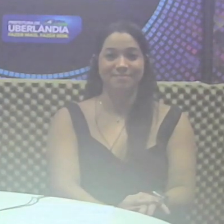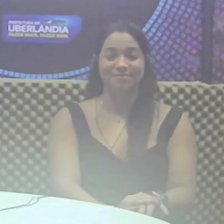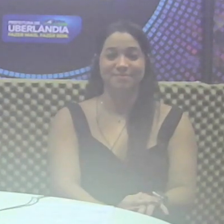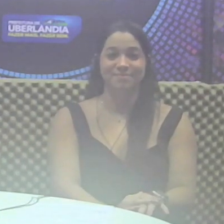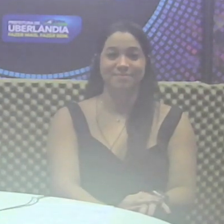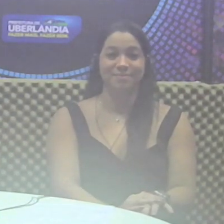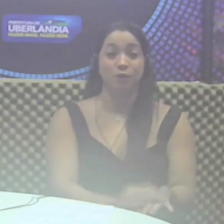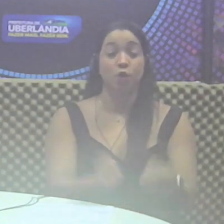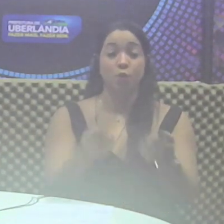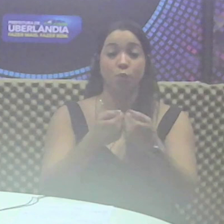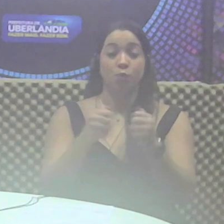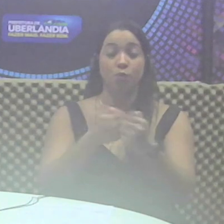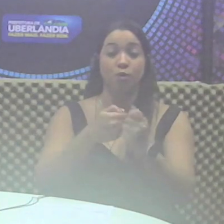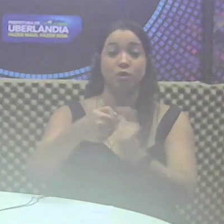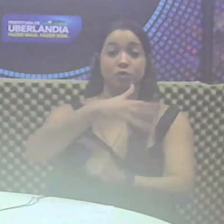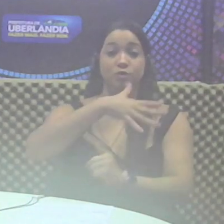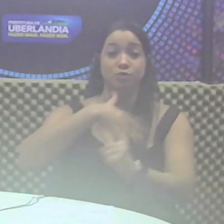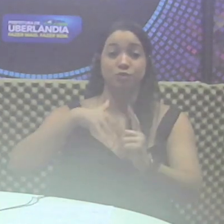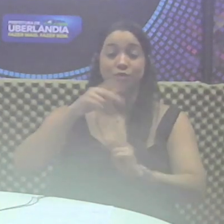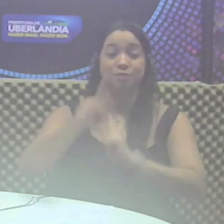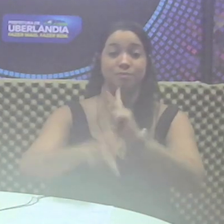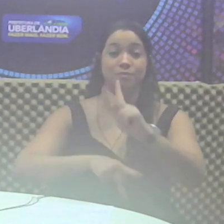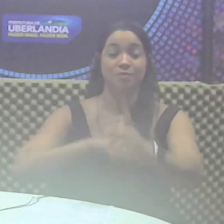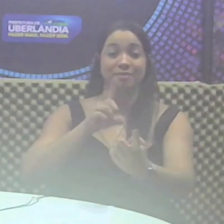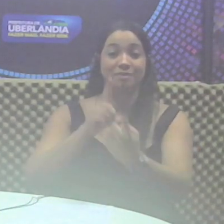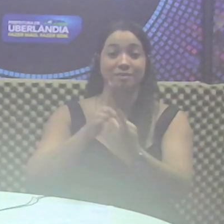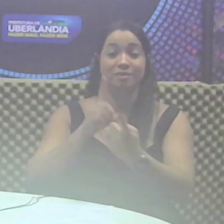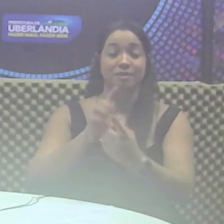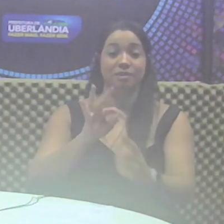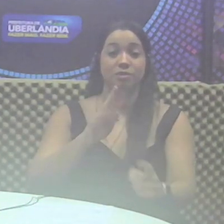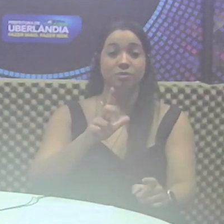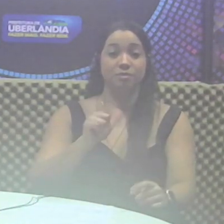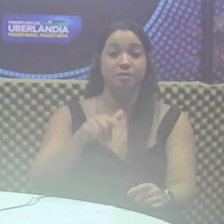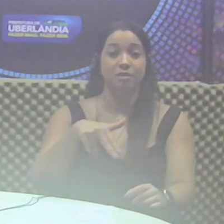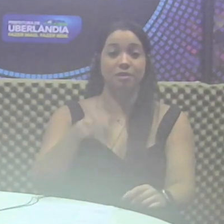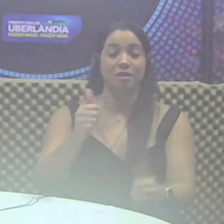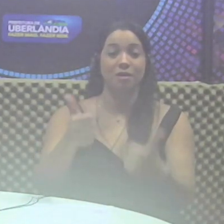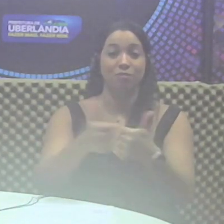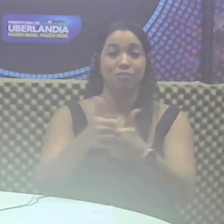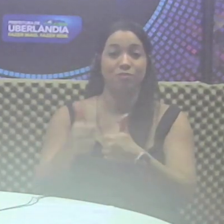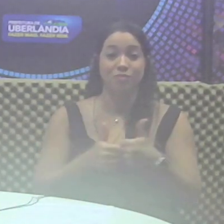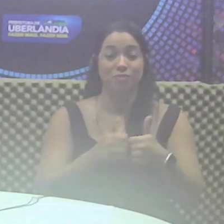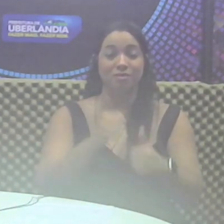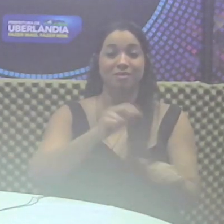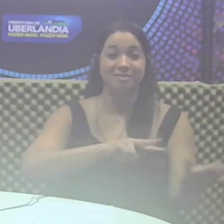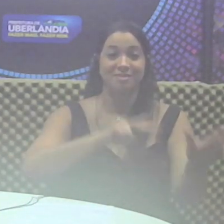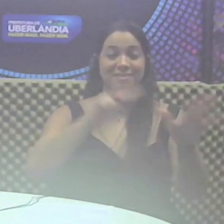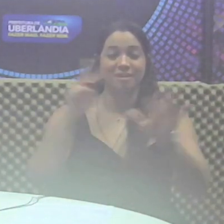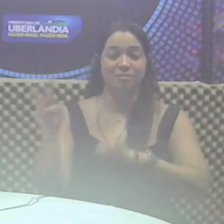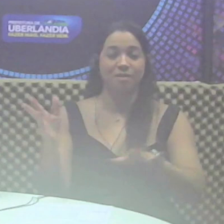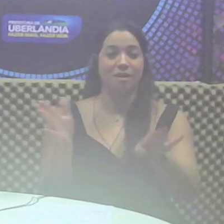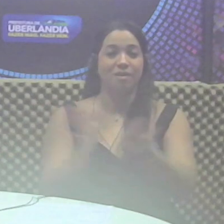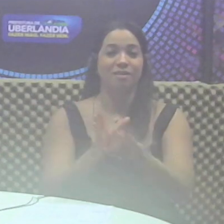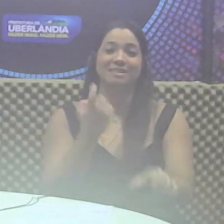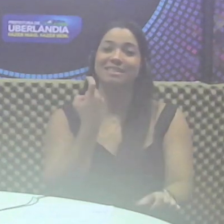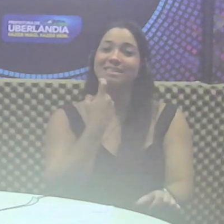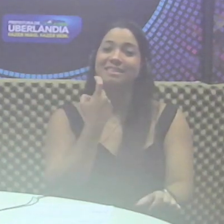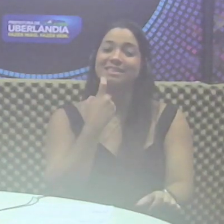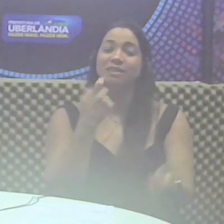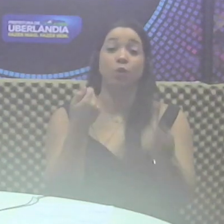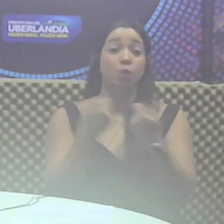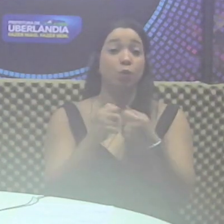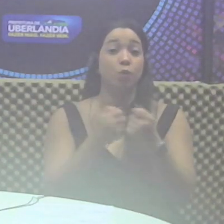E o busão social atende a população do bairro Tubaline, região, nesta semana. Até sexta-feira, o veículo que